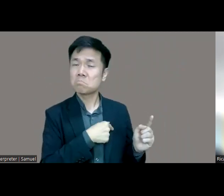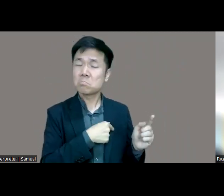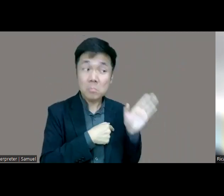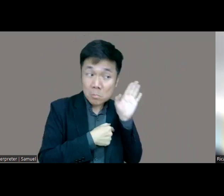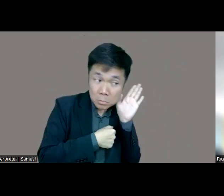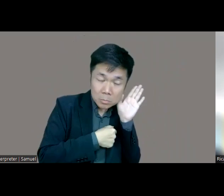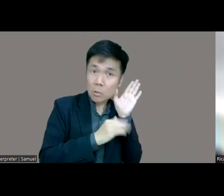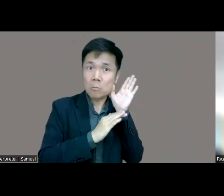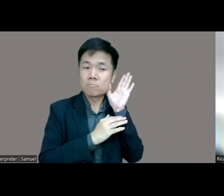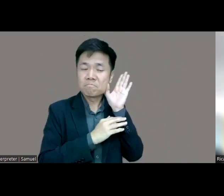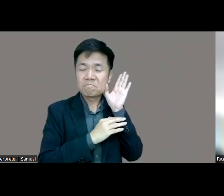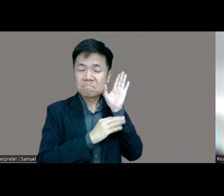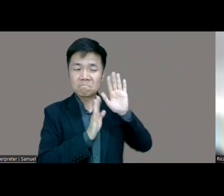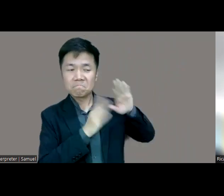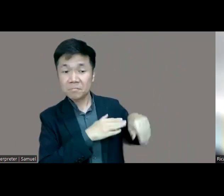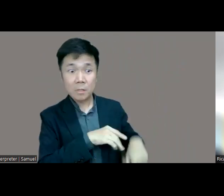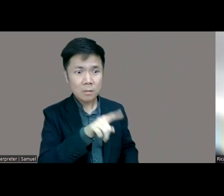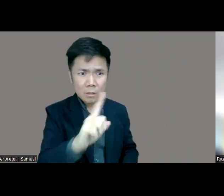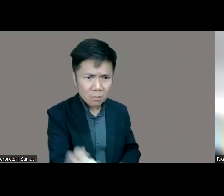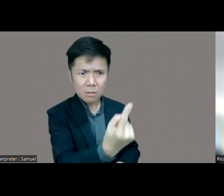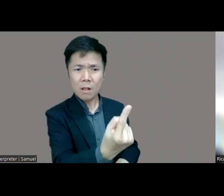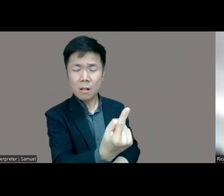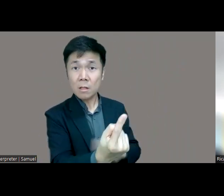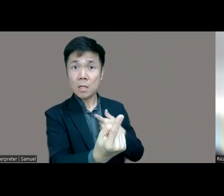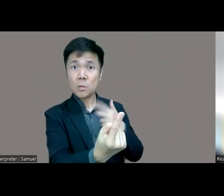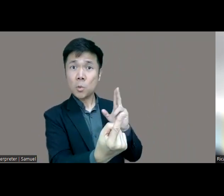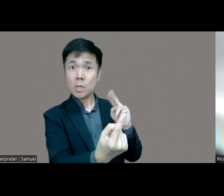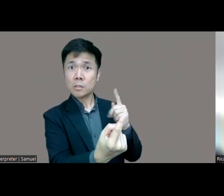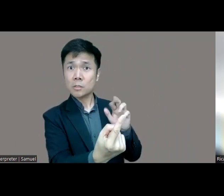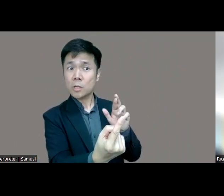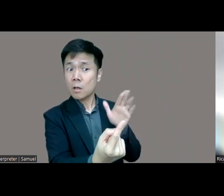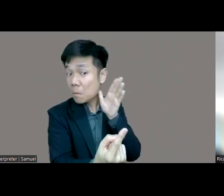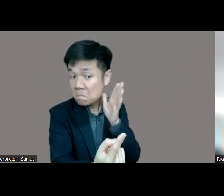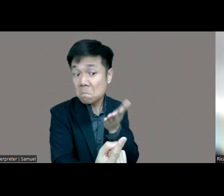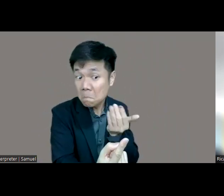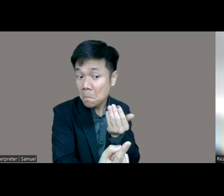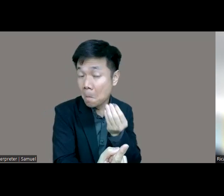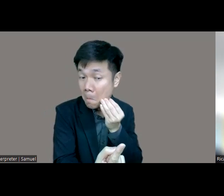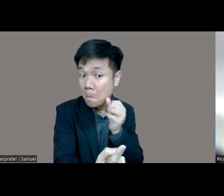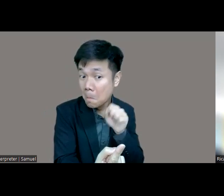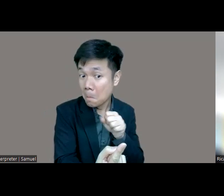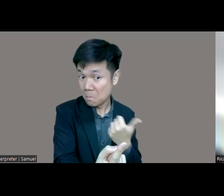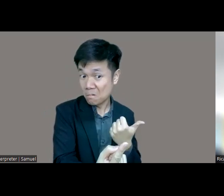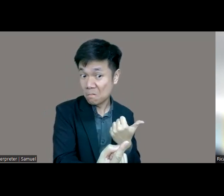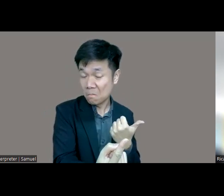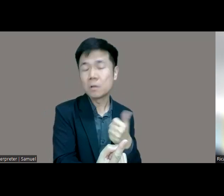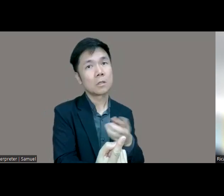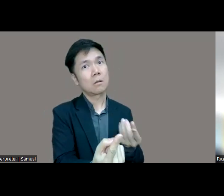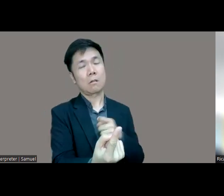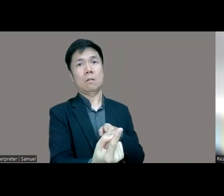porteur de plainte. Ils vont écouter des personnes qui arrivent pour, en